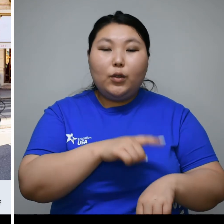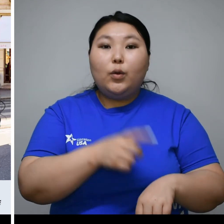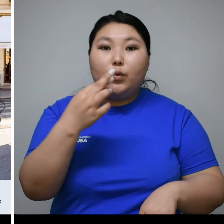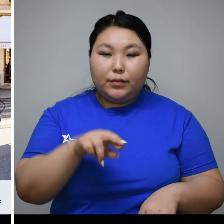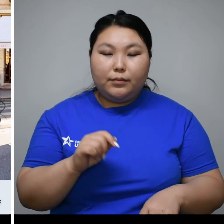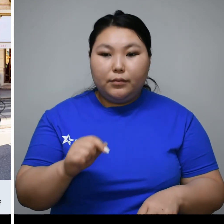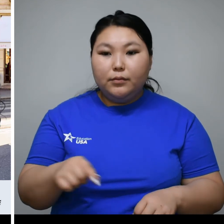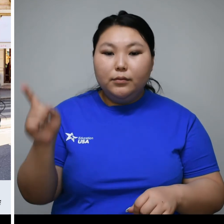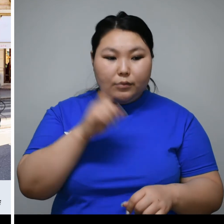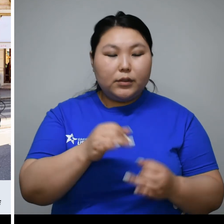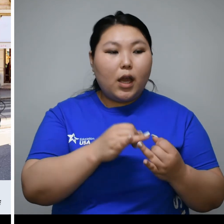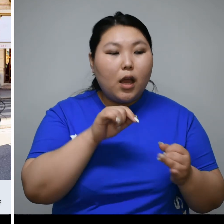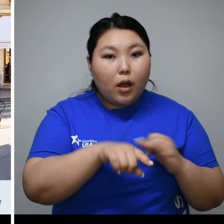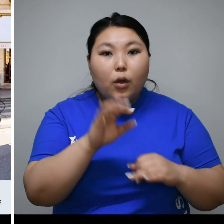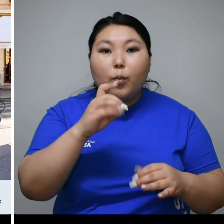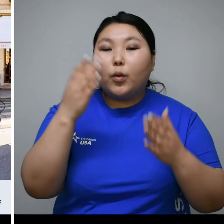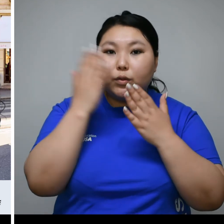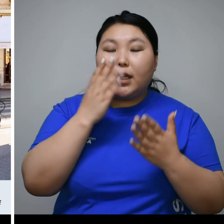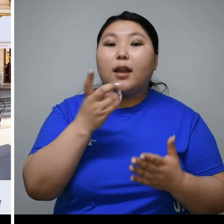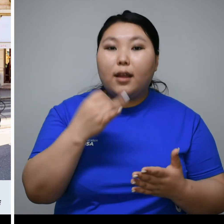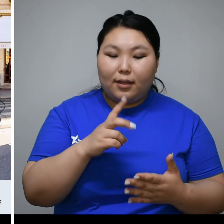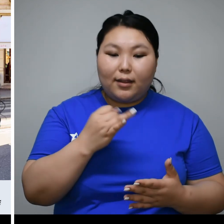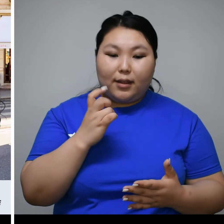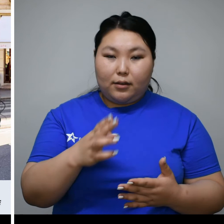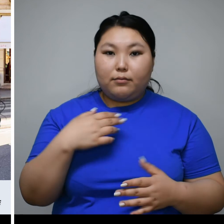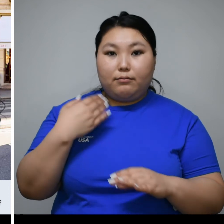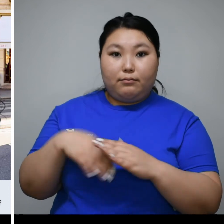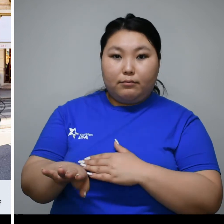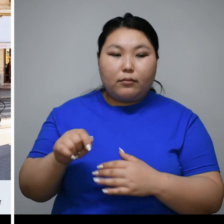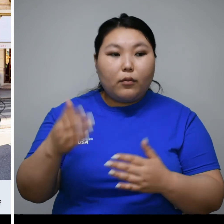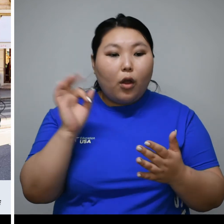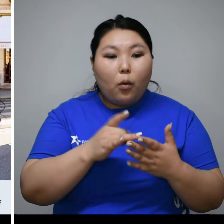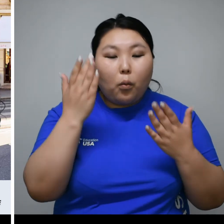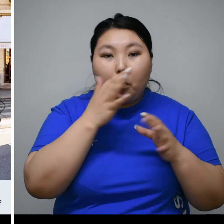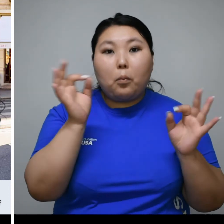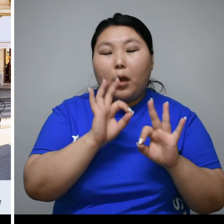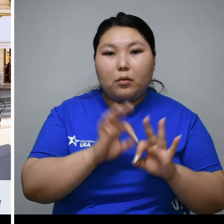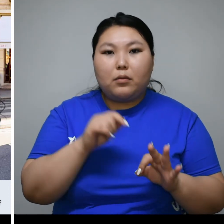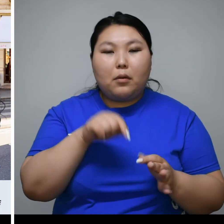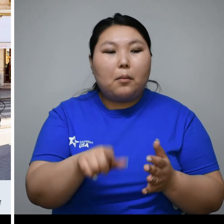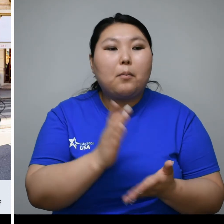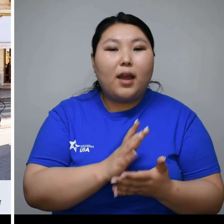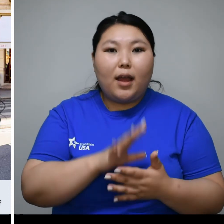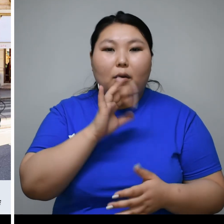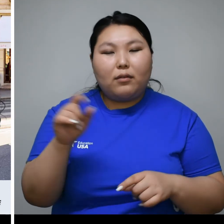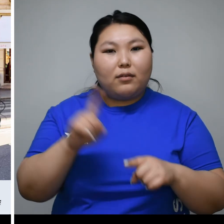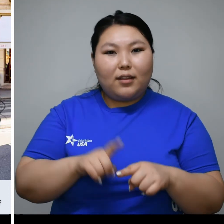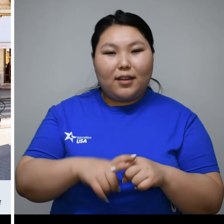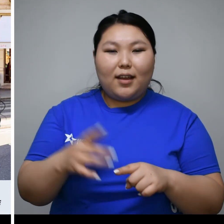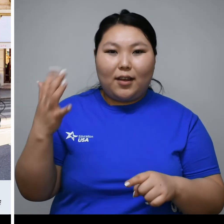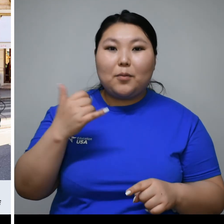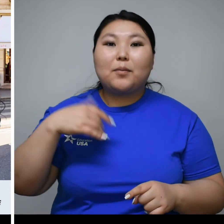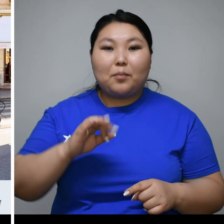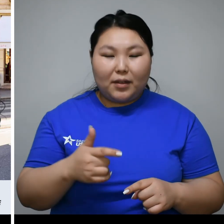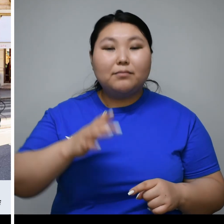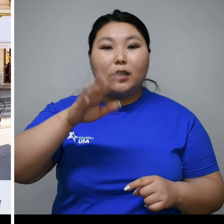тэр үед нь за энэ дээрс ороод юмнуудаа уншичаараа гэд линк нөхөхөөр тэрвэр нь орж уншаагүй мөртлөөс тэрэн дээр байгаа асуултуудыг дахин дахин